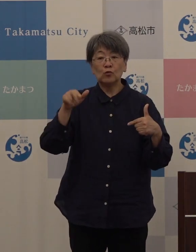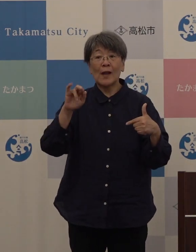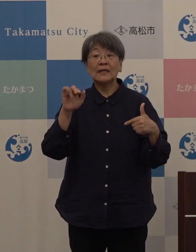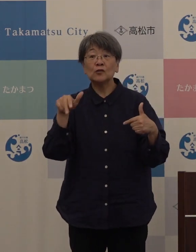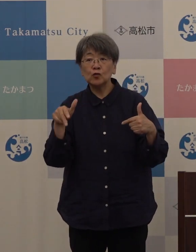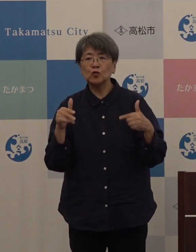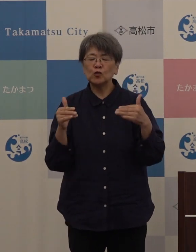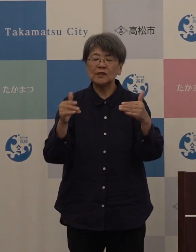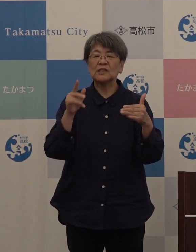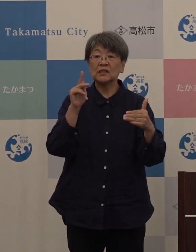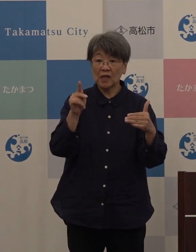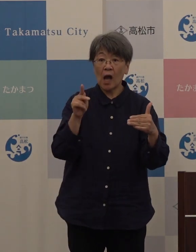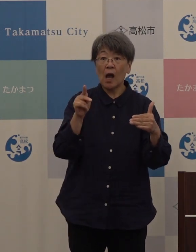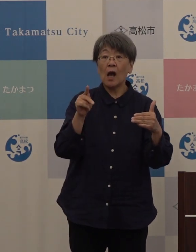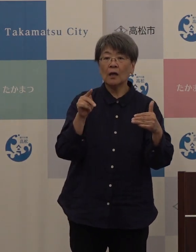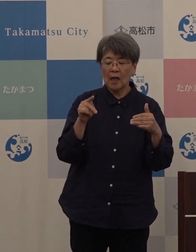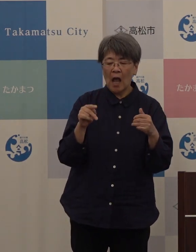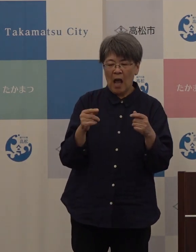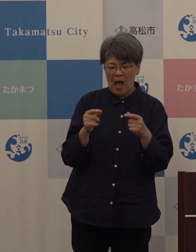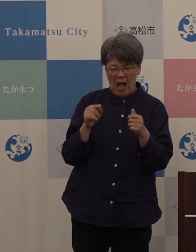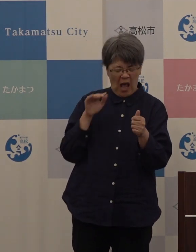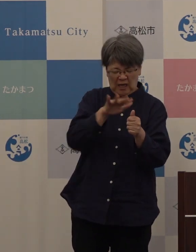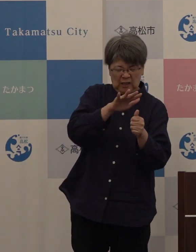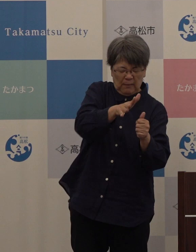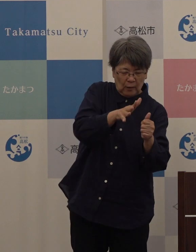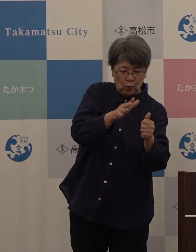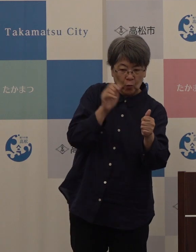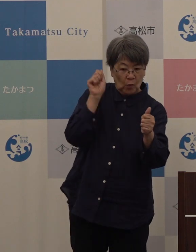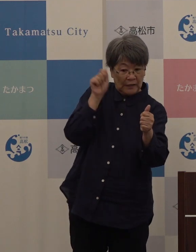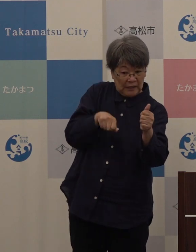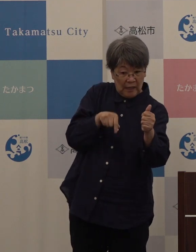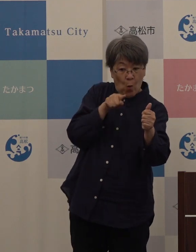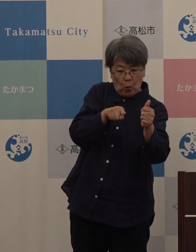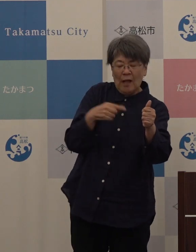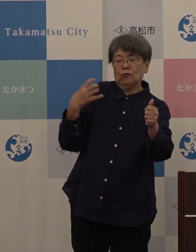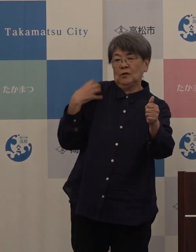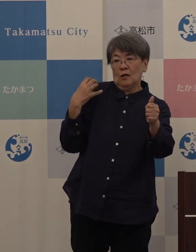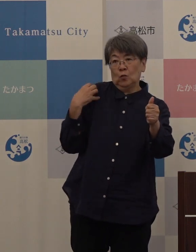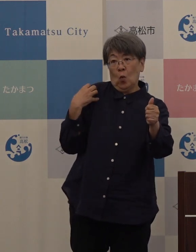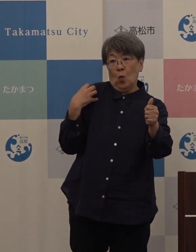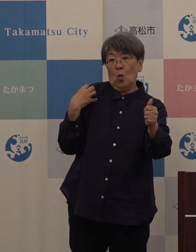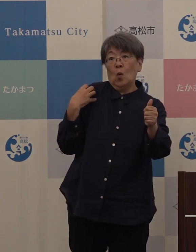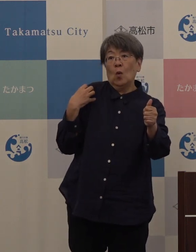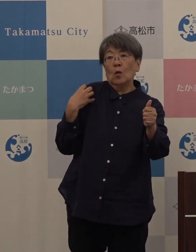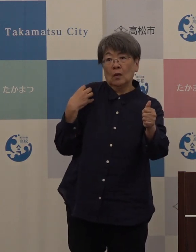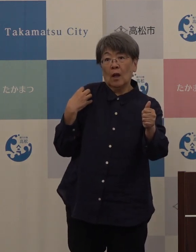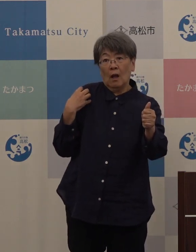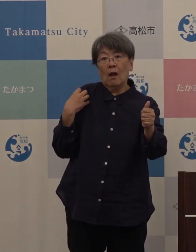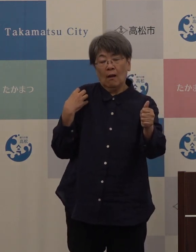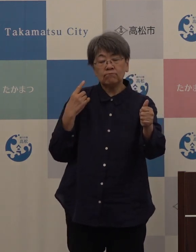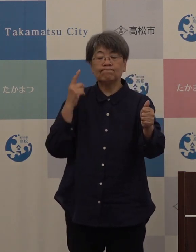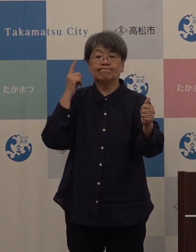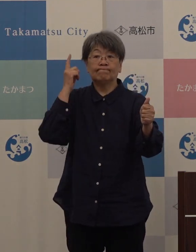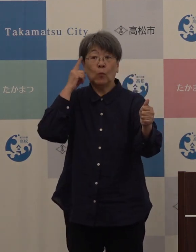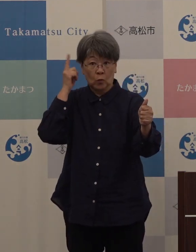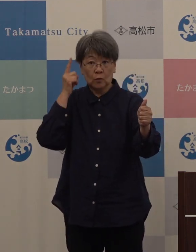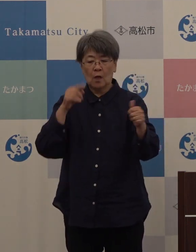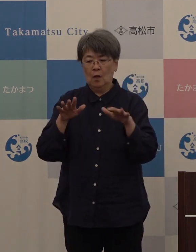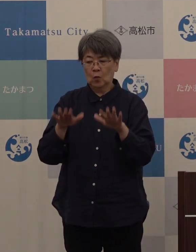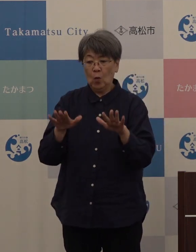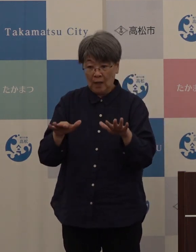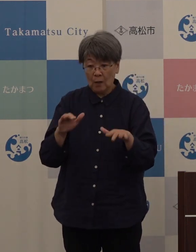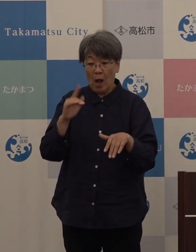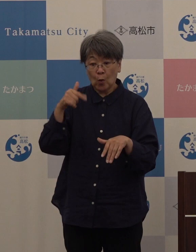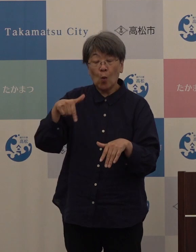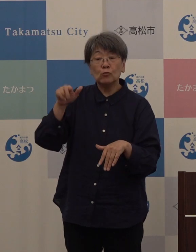がハラスメントの認定を行うような、部署というか担当課ではないというふうにお伺いしてるんですけど、今回はコンプライ